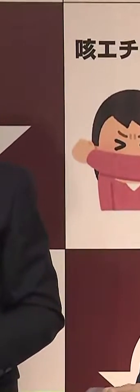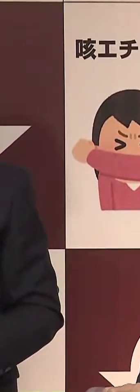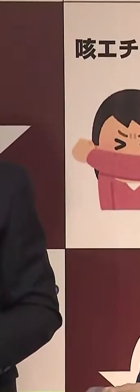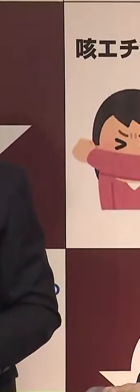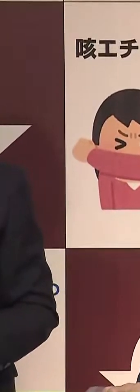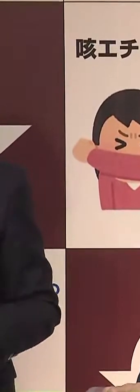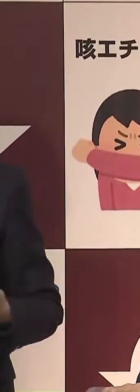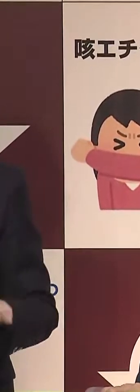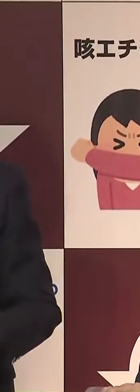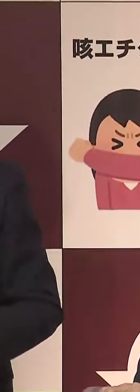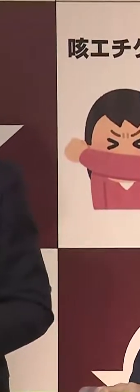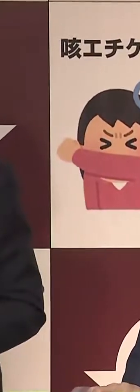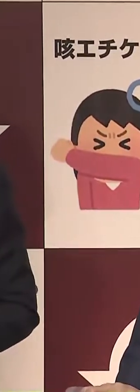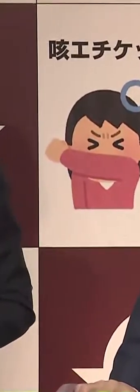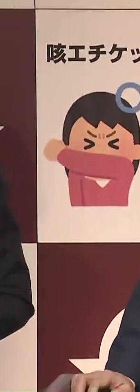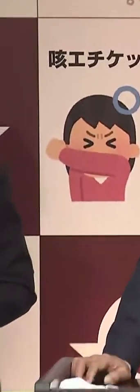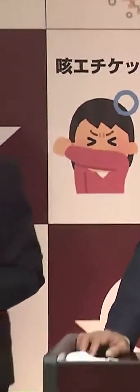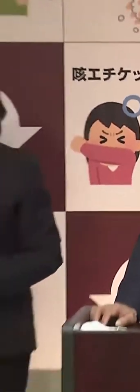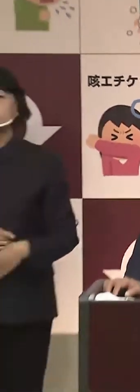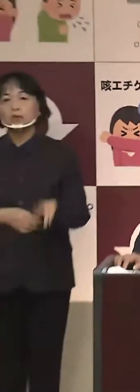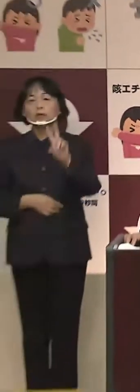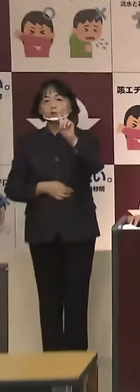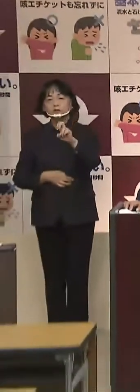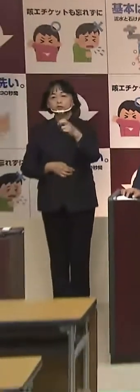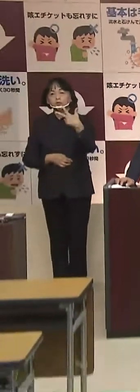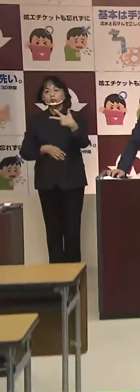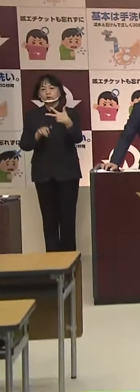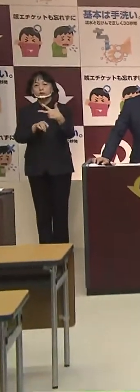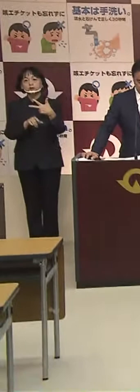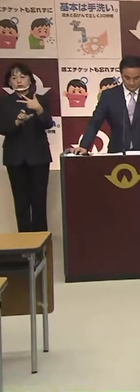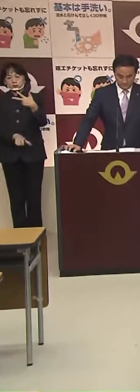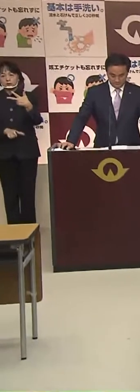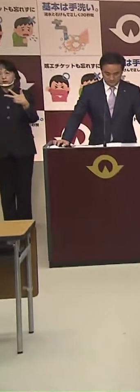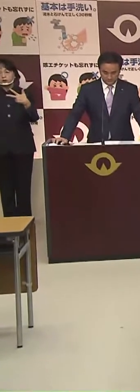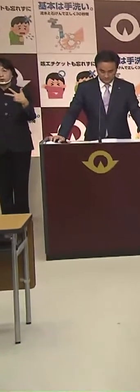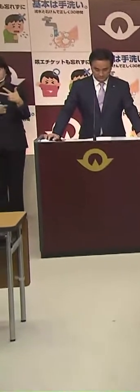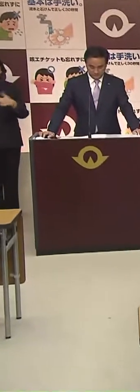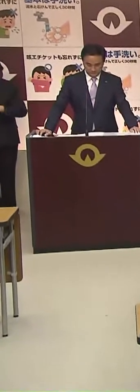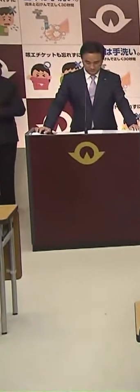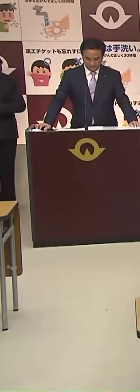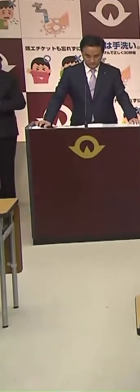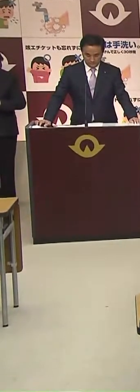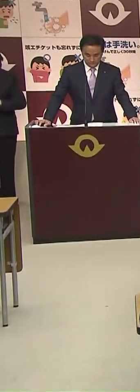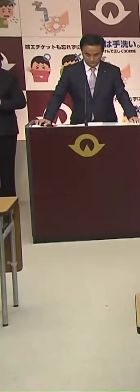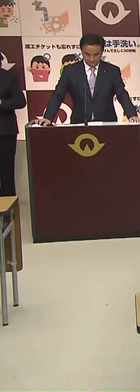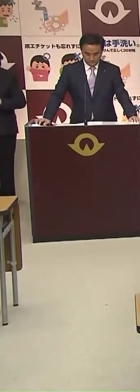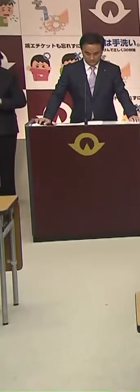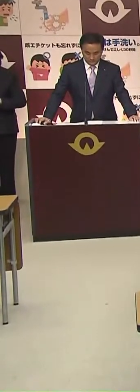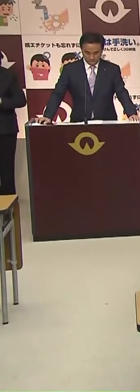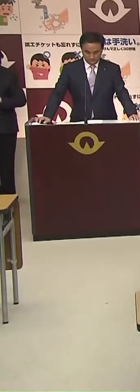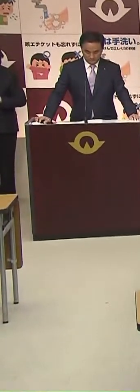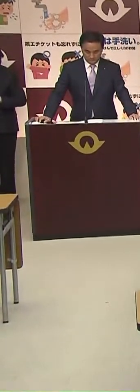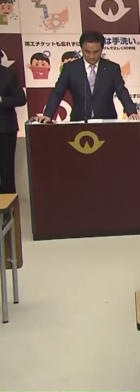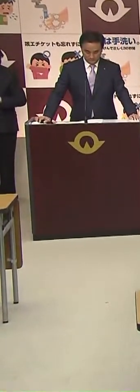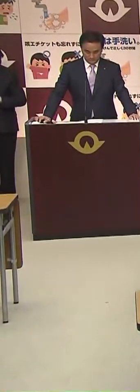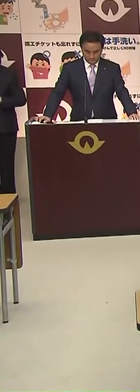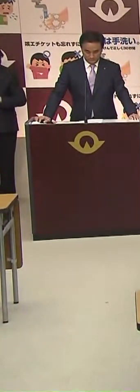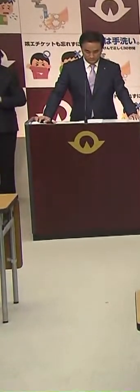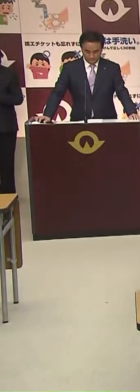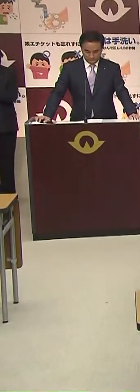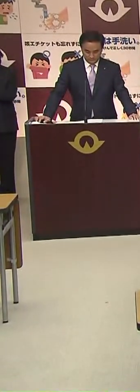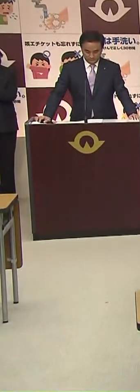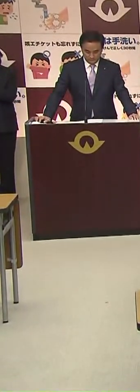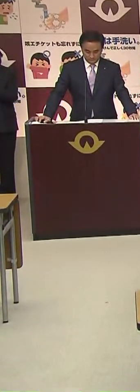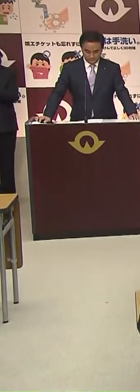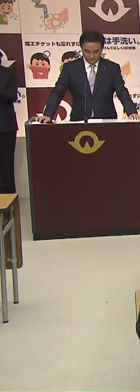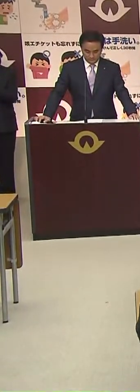先ほど言いました27日に来られた大阪の方も含めてですね、他の27日に来られた方も含めて顧客